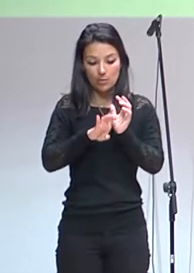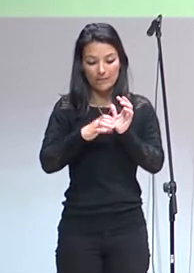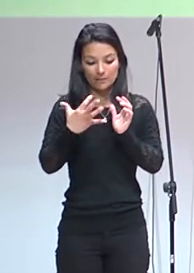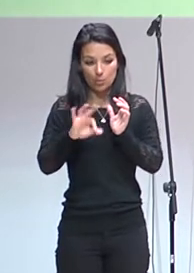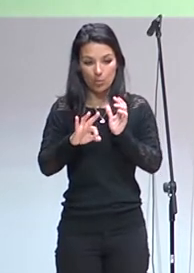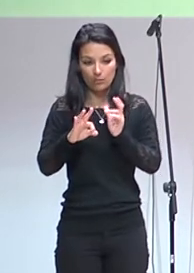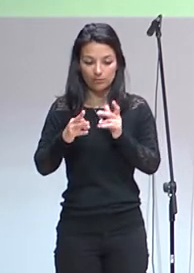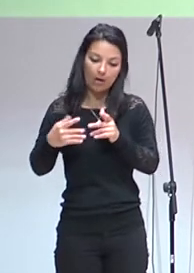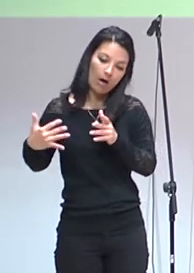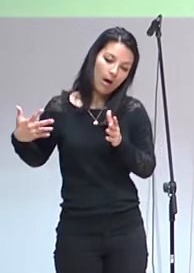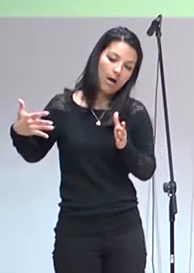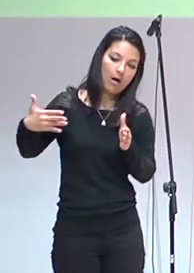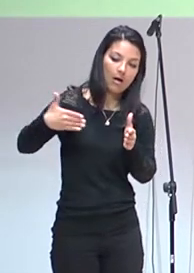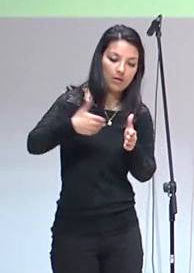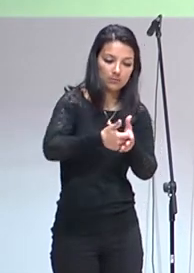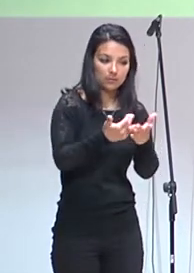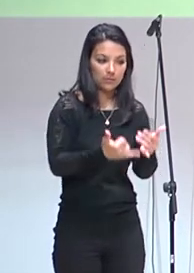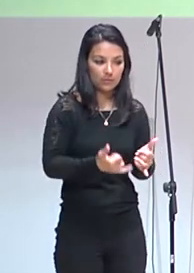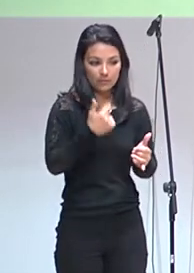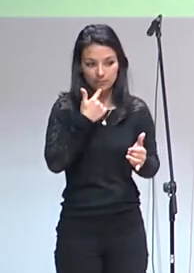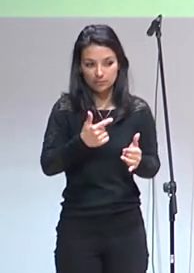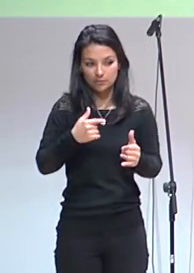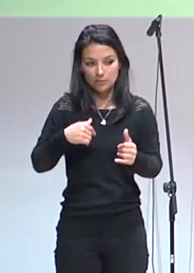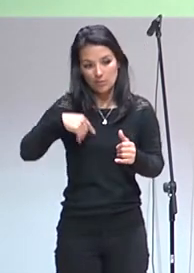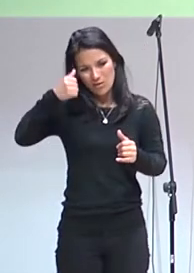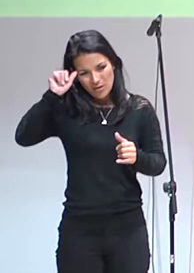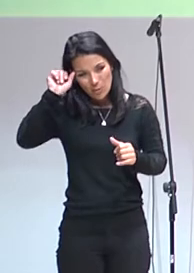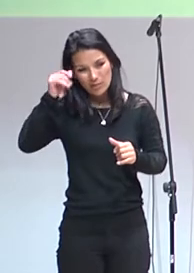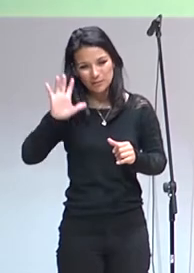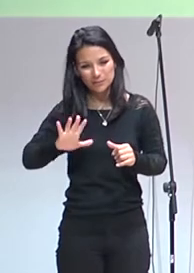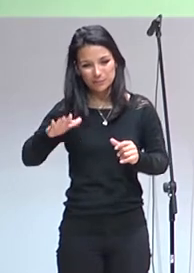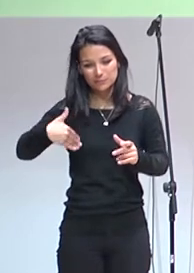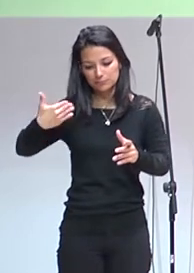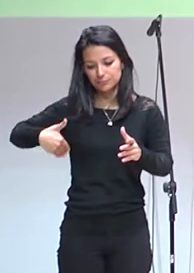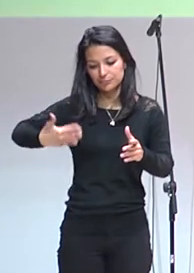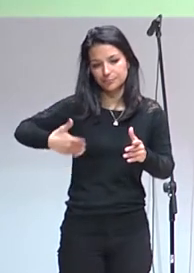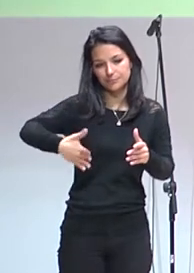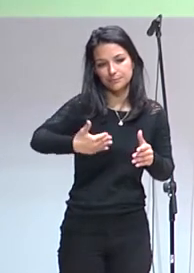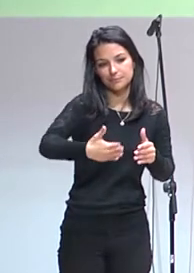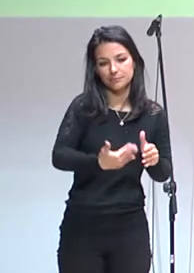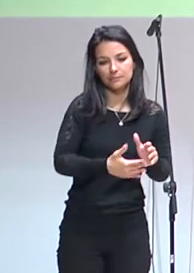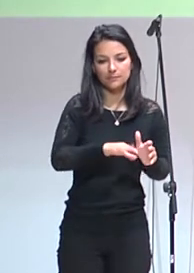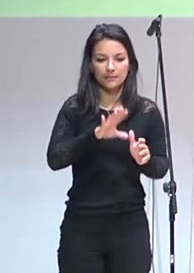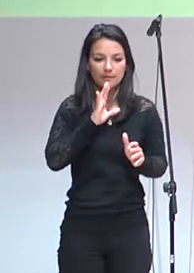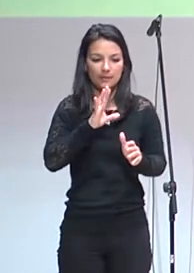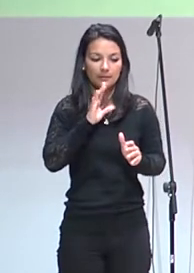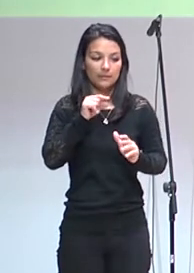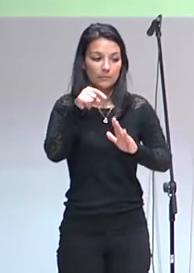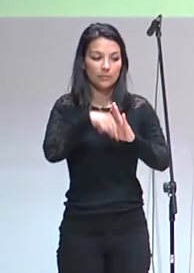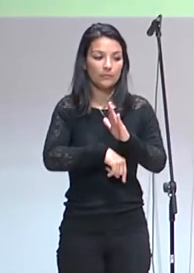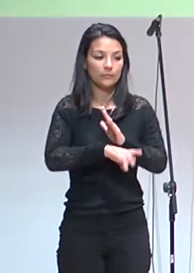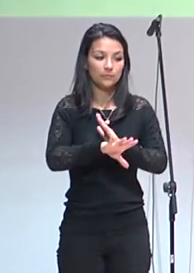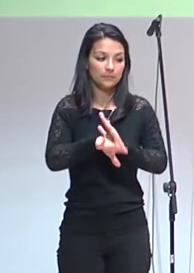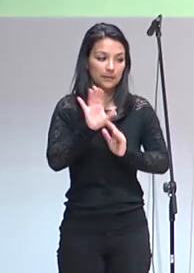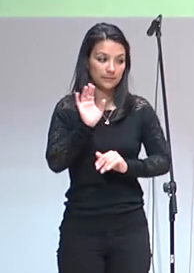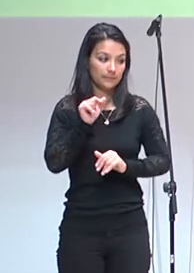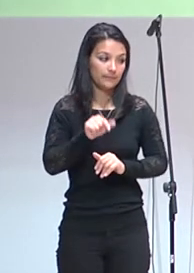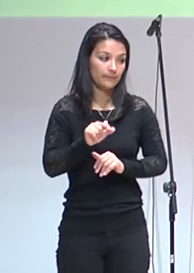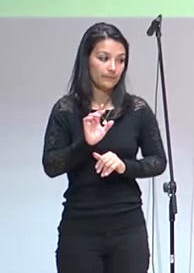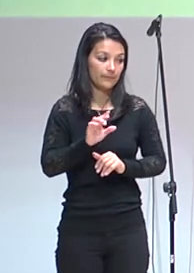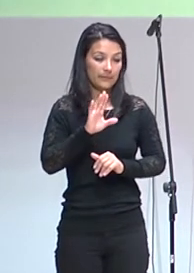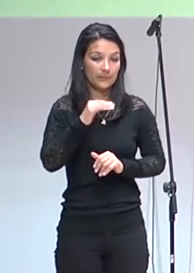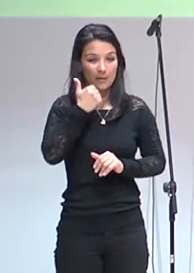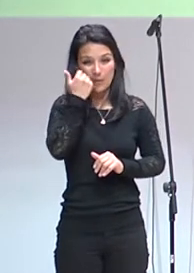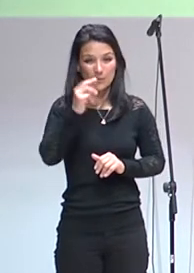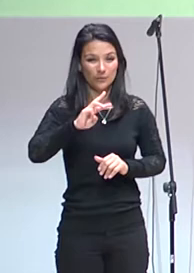1950 acá con la tradición oral o con la memoria histórica de la comunidad de los, sobre todo de los señores de la tercera